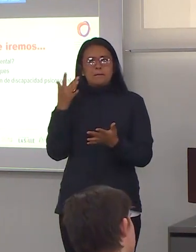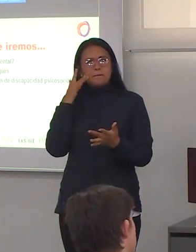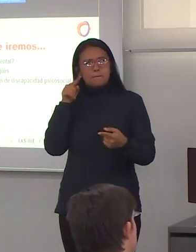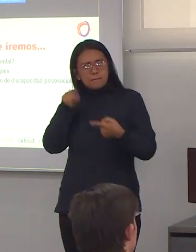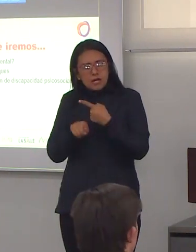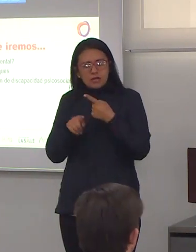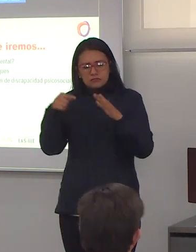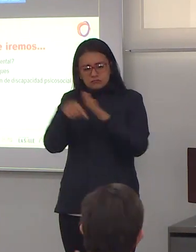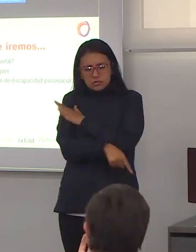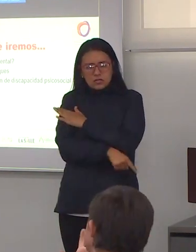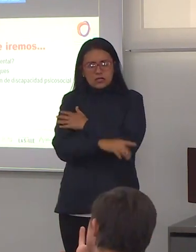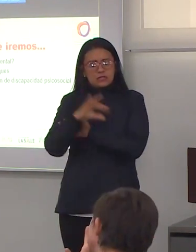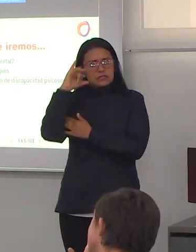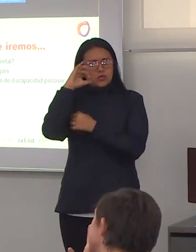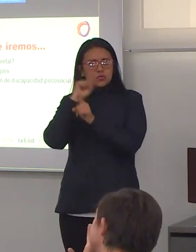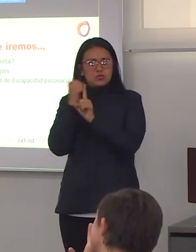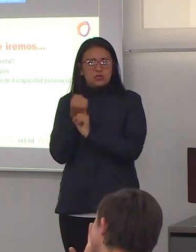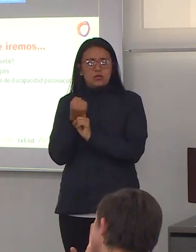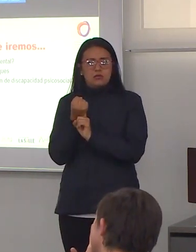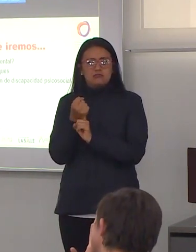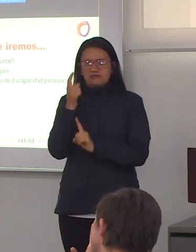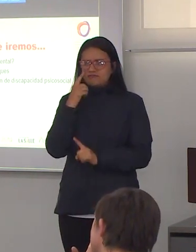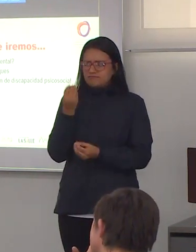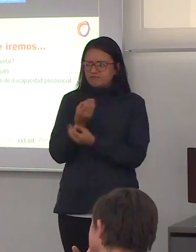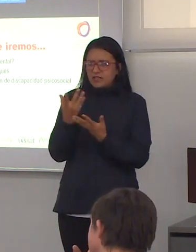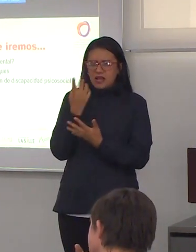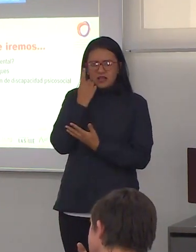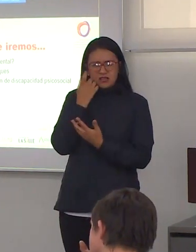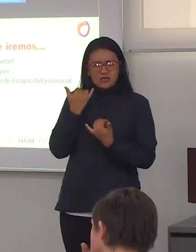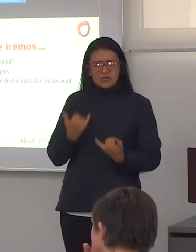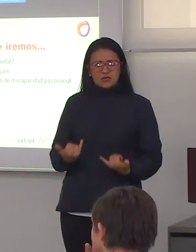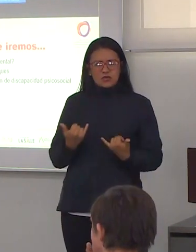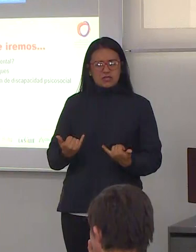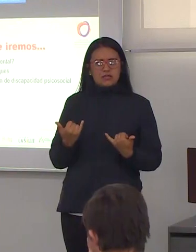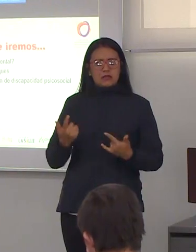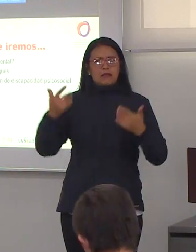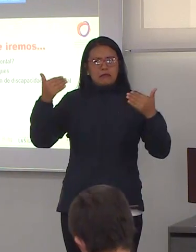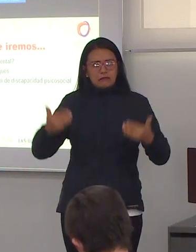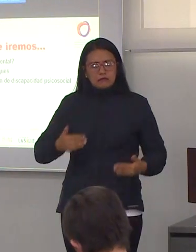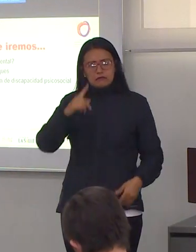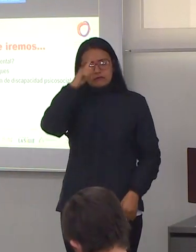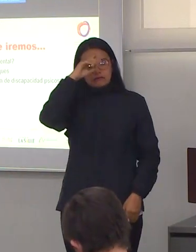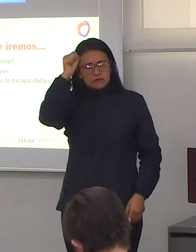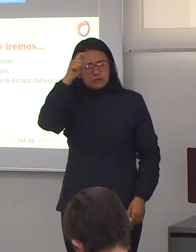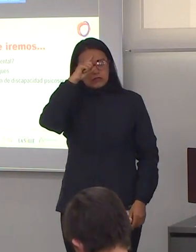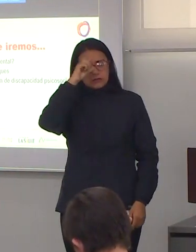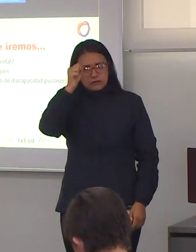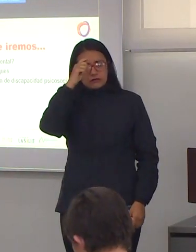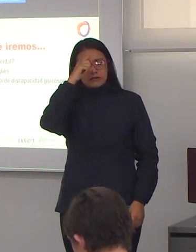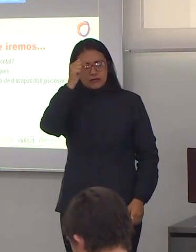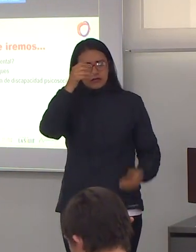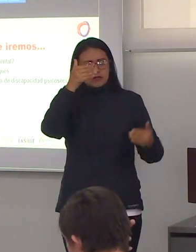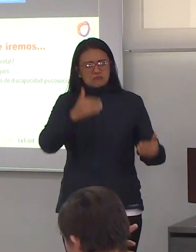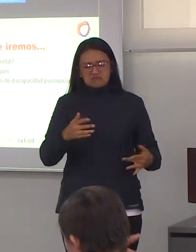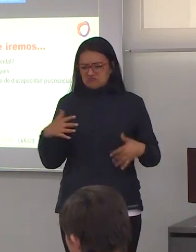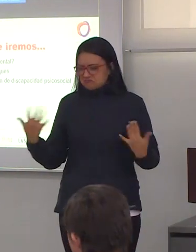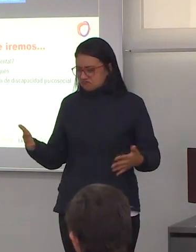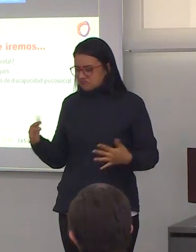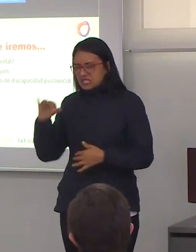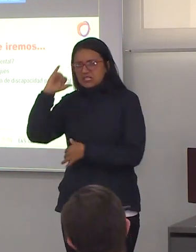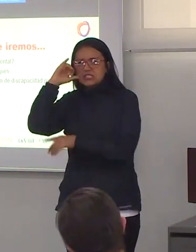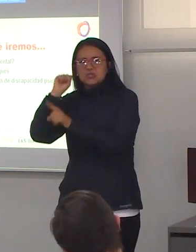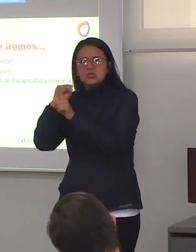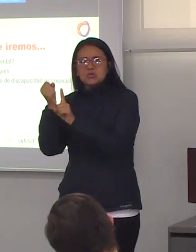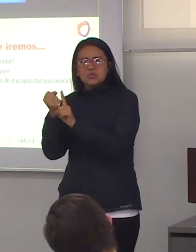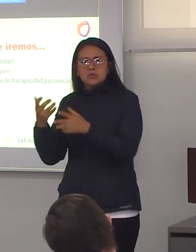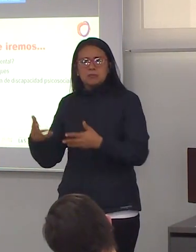relación a discapacidad psicosocial se han dado cuenta que durante ayer y hoy se ha hablado mucho de discapacidad intelectual intelectual intelectual y dónde está lo psicosocial